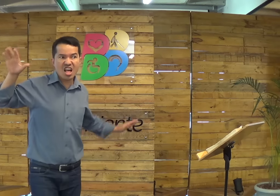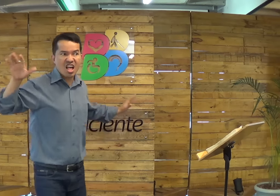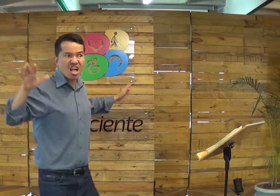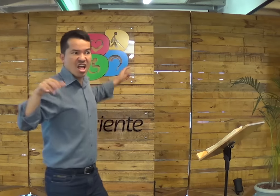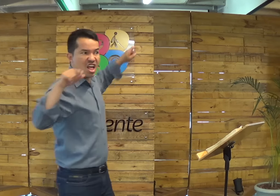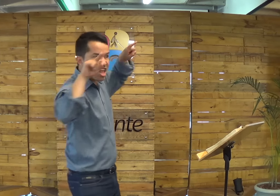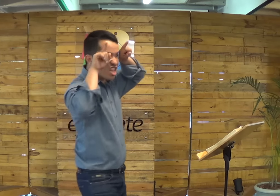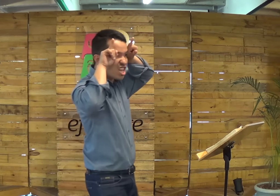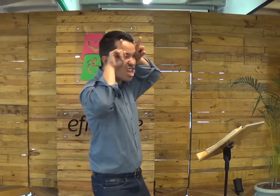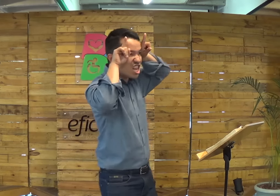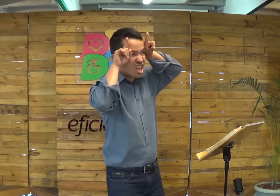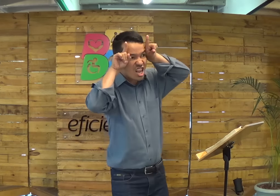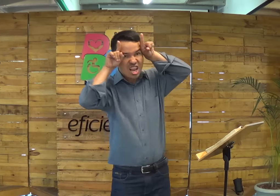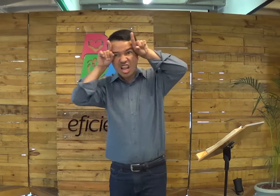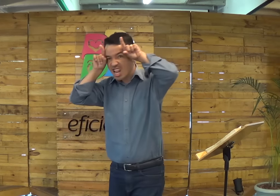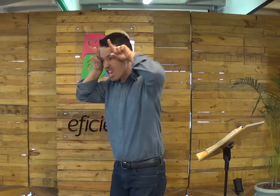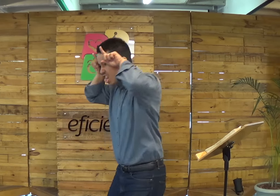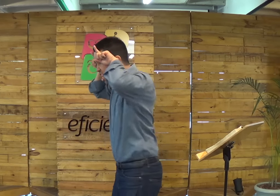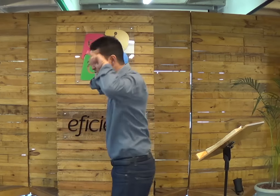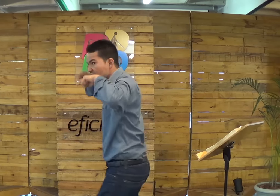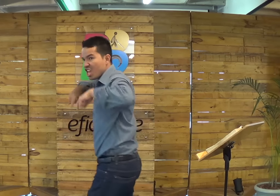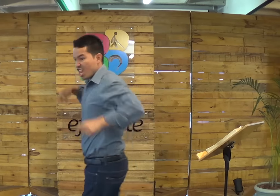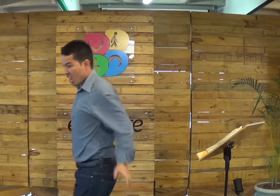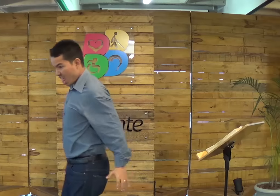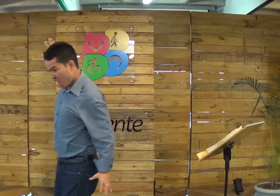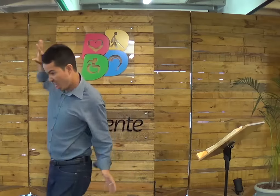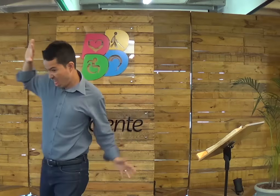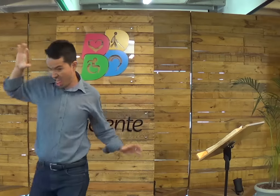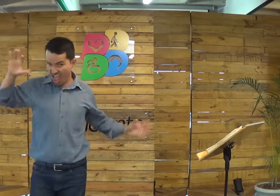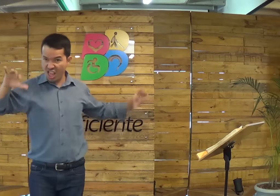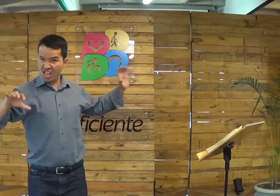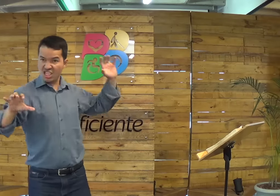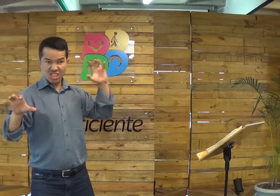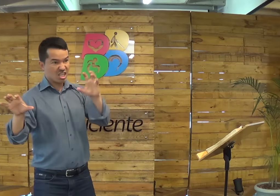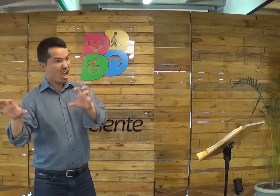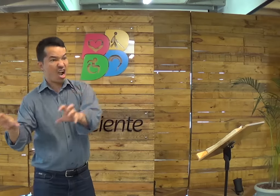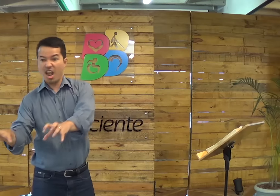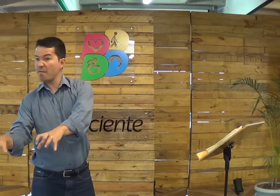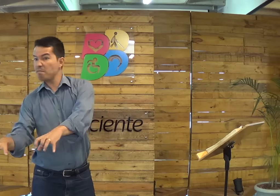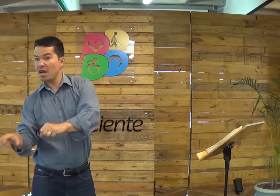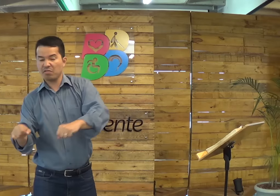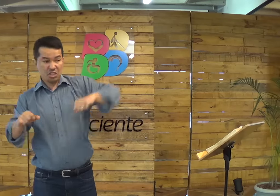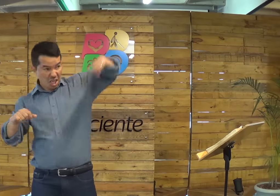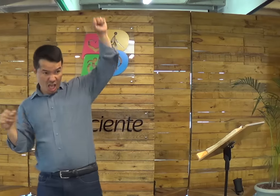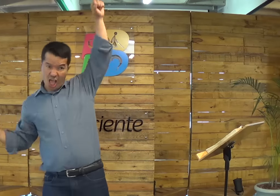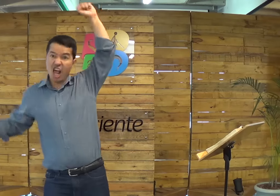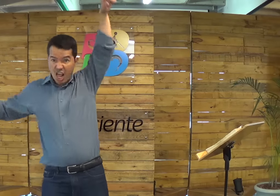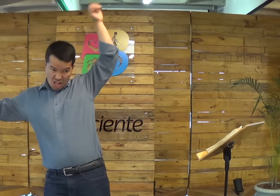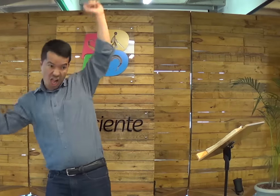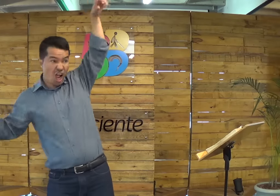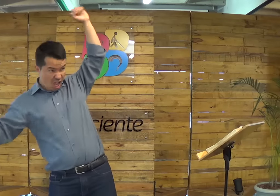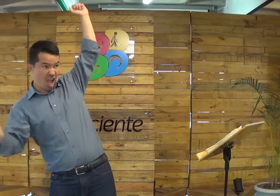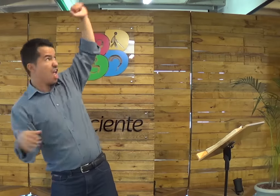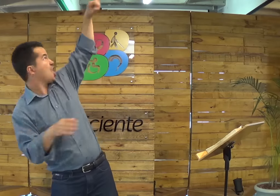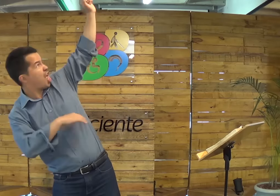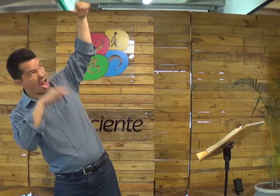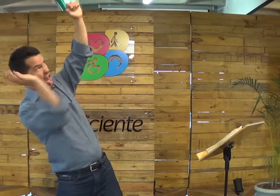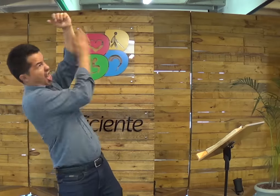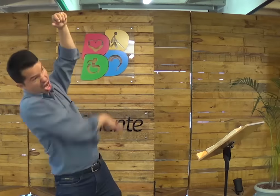os anjos né e vem lá os demônios e pegam você e te levam e